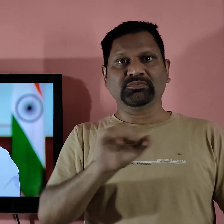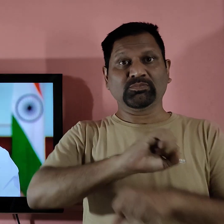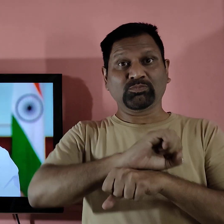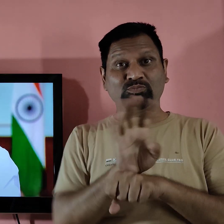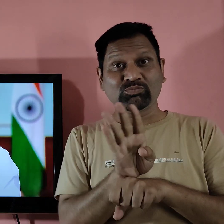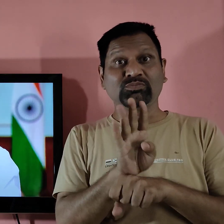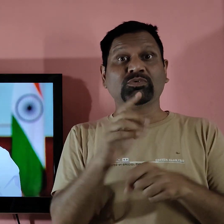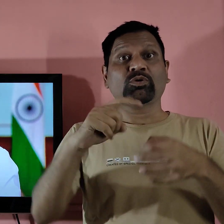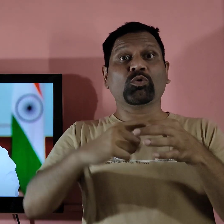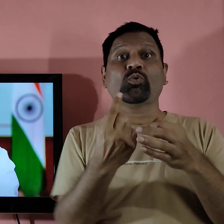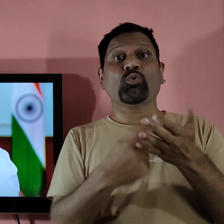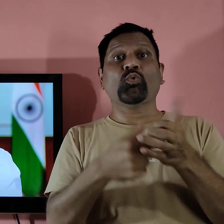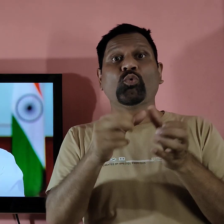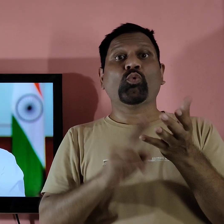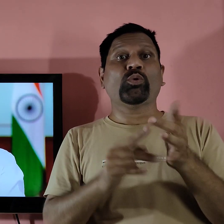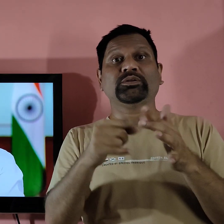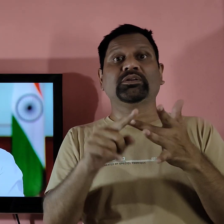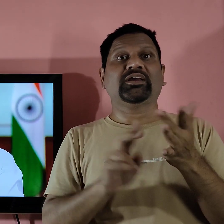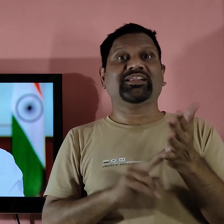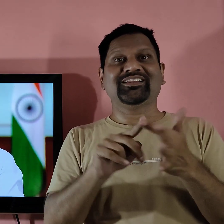क्वारंटाइन सेंटर बनाने का काम हो,